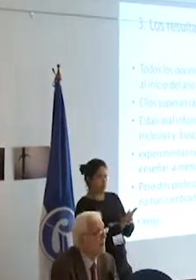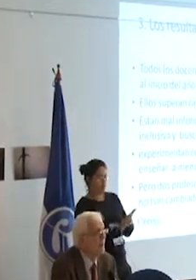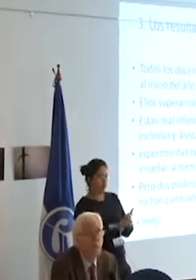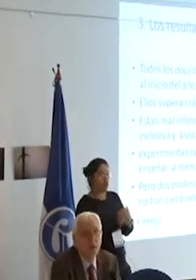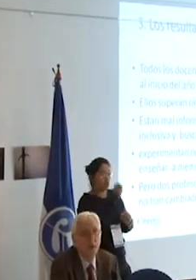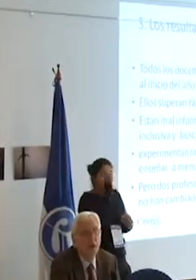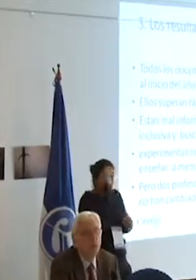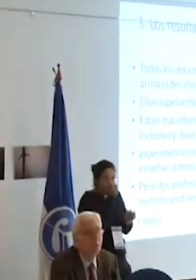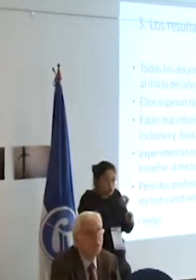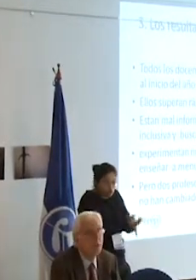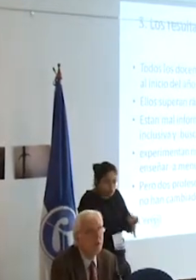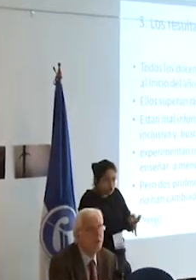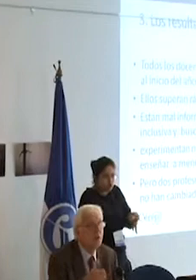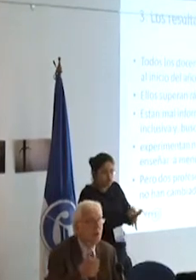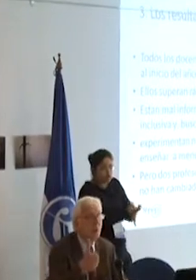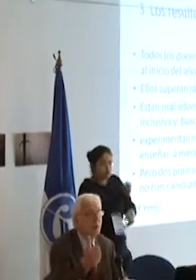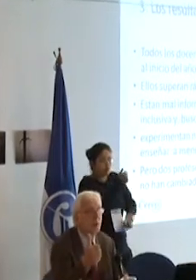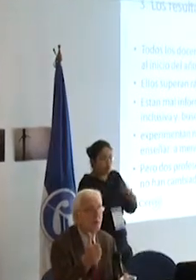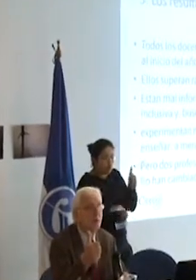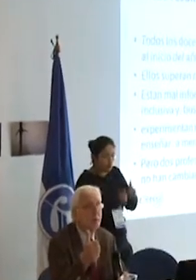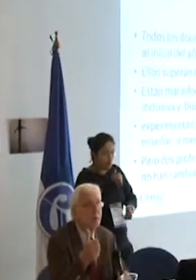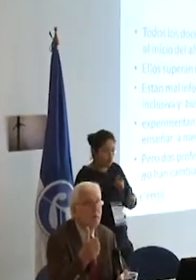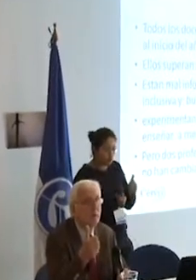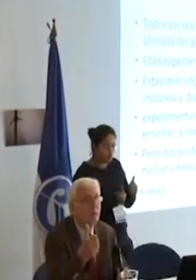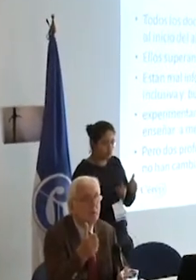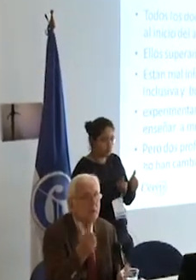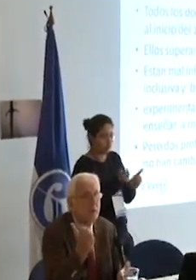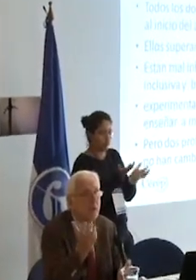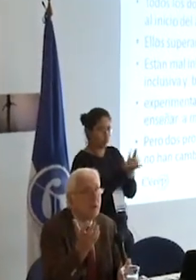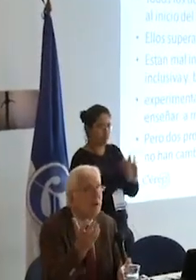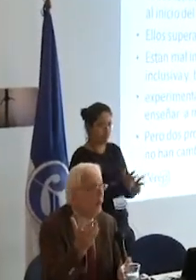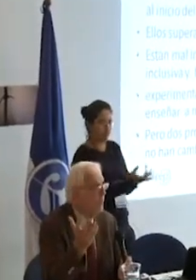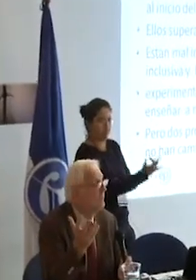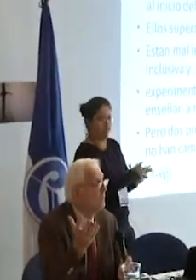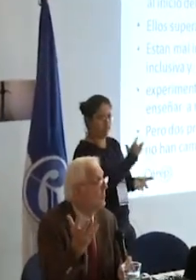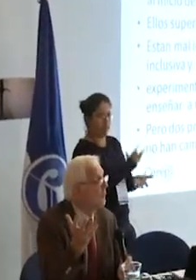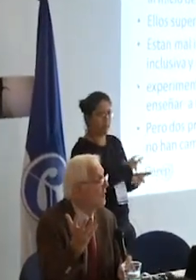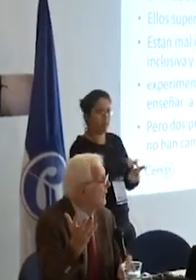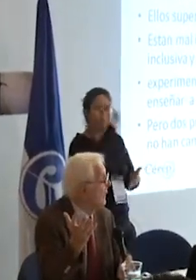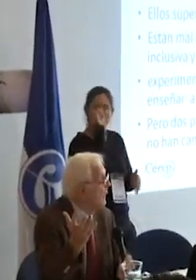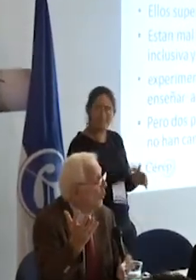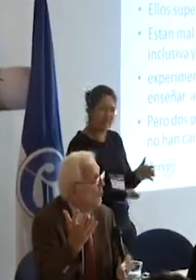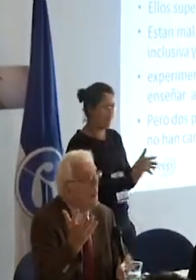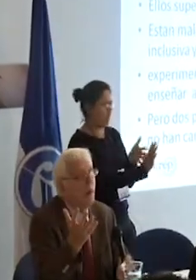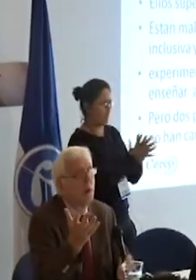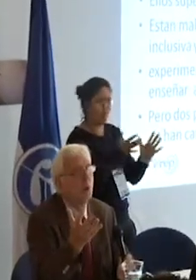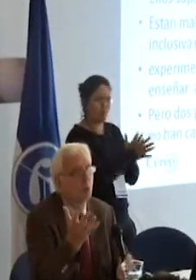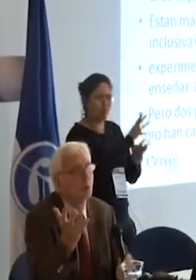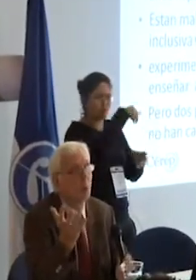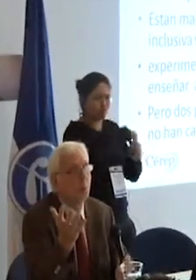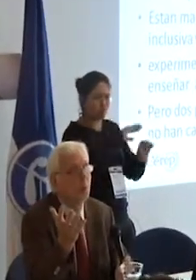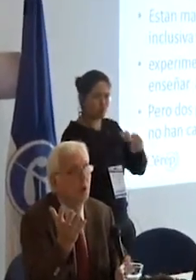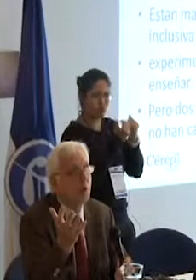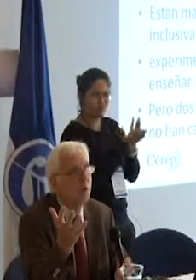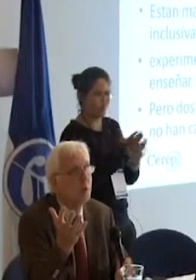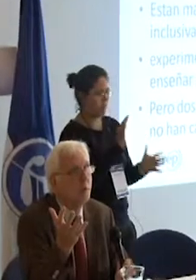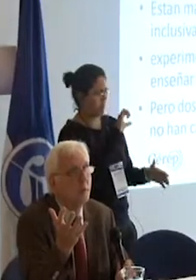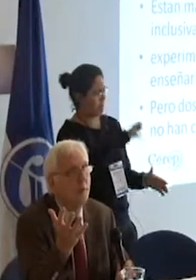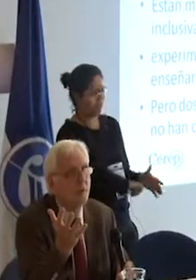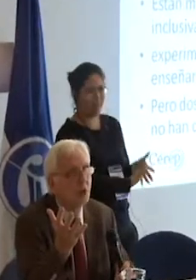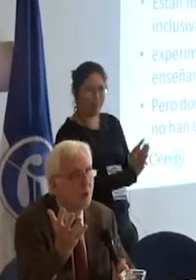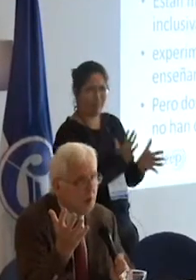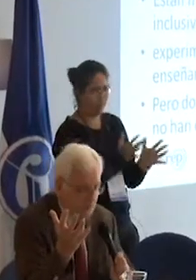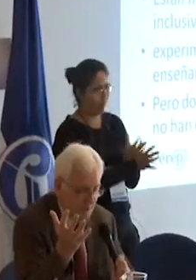docentes, cuáles eran los alumnos que iban a recibir. Estaban muy mal informados. Entonces